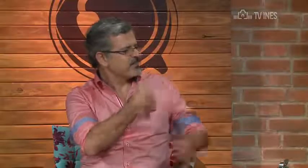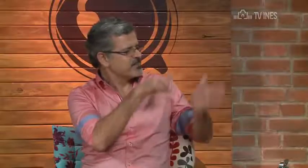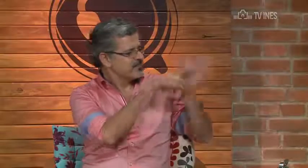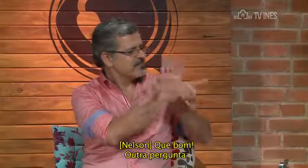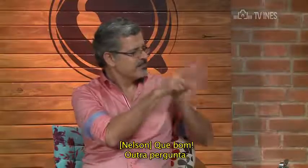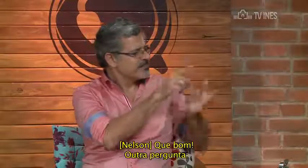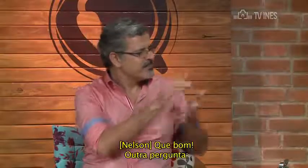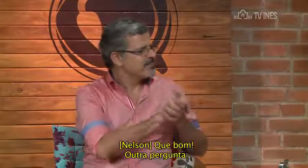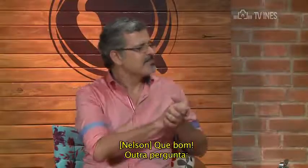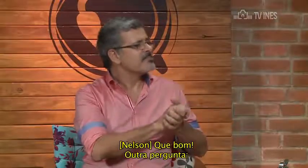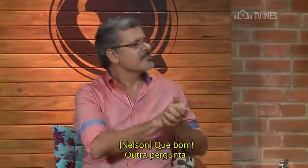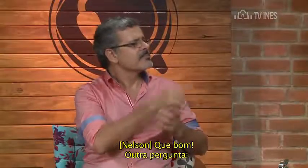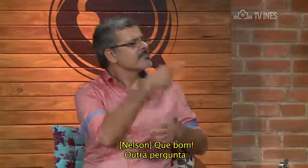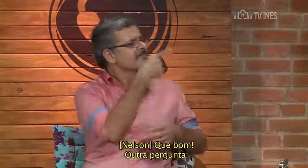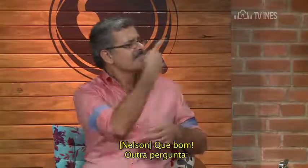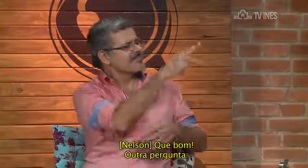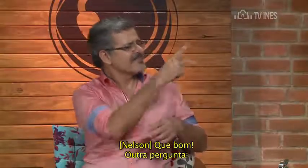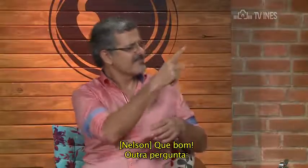Que bom.